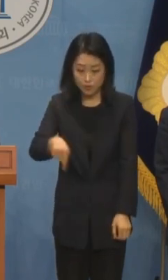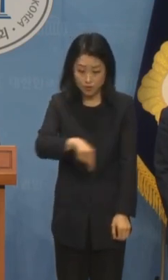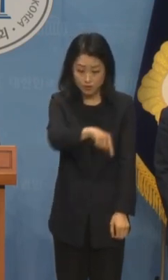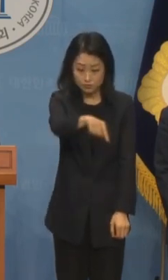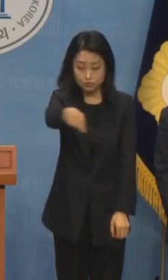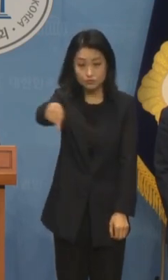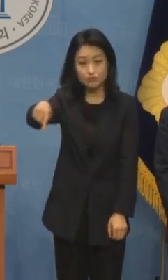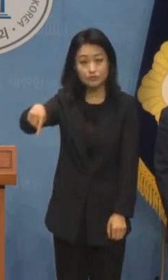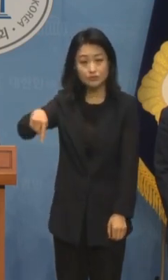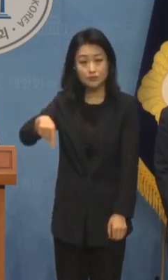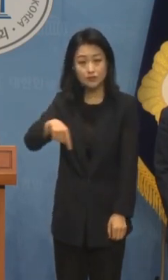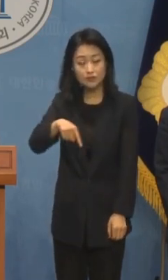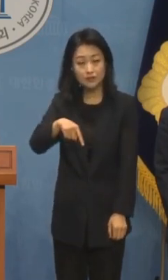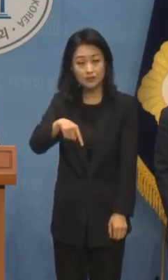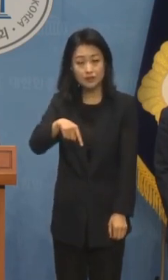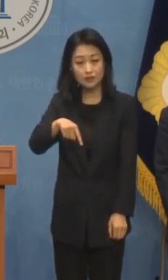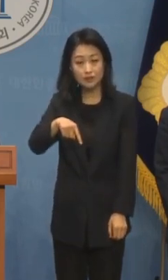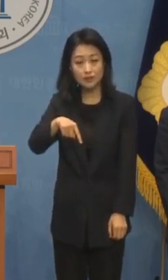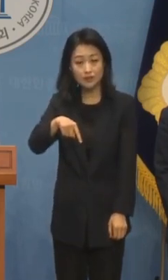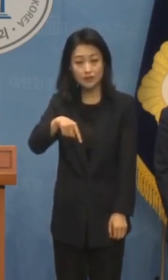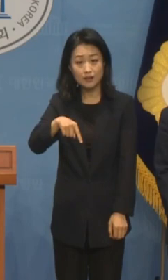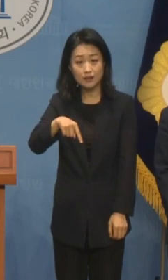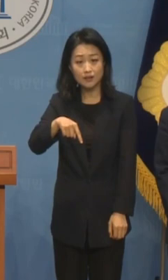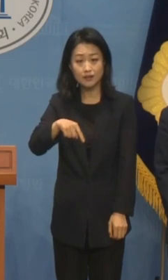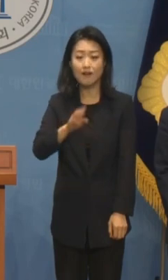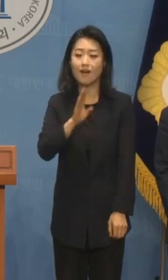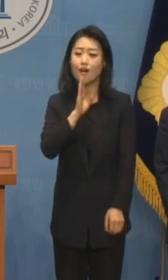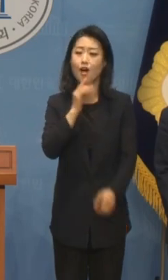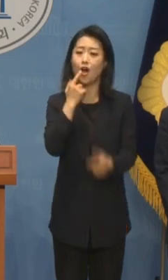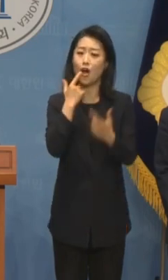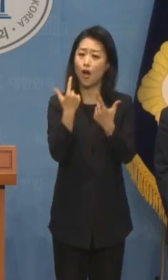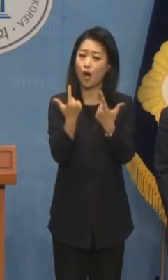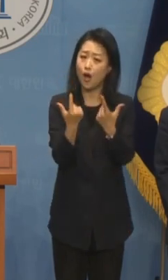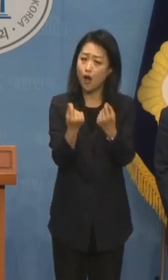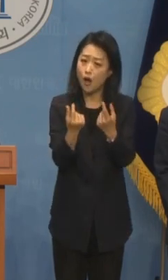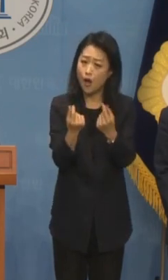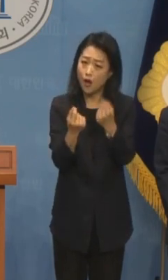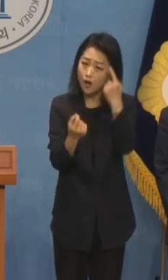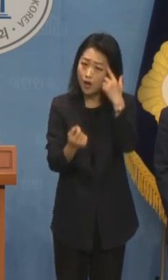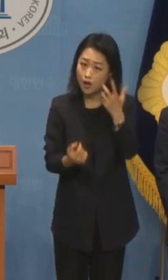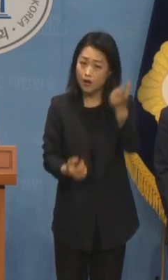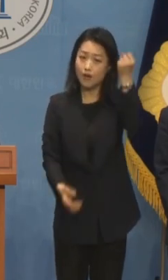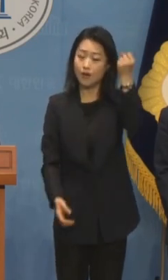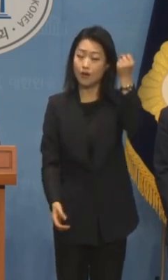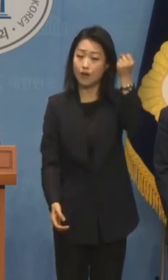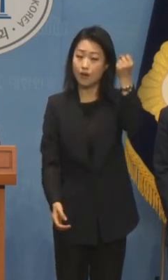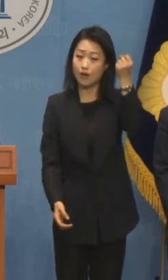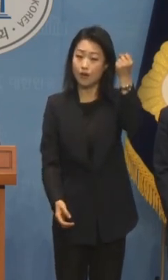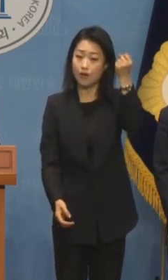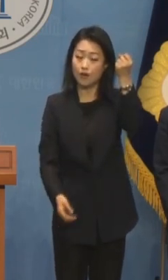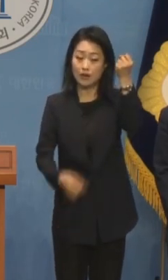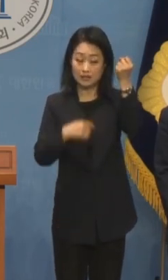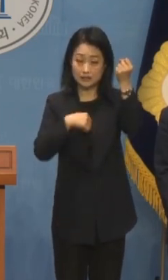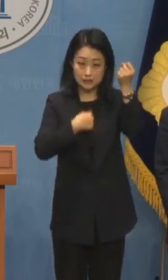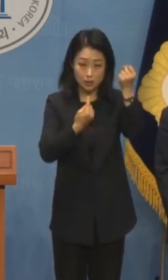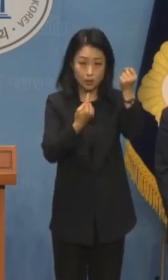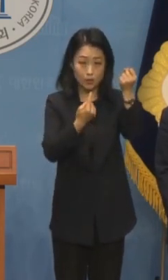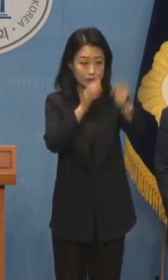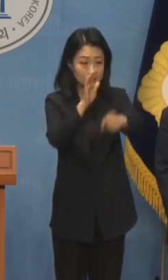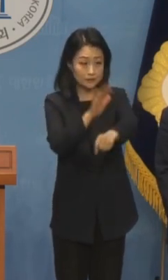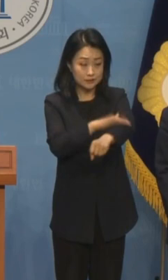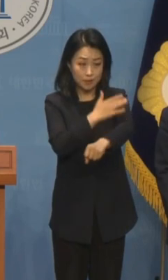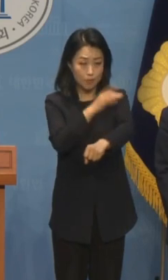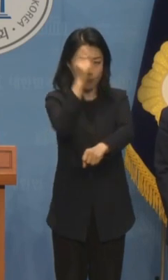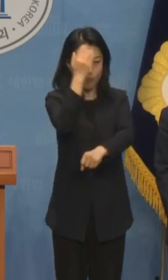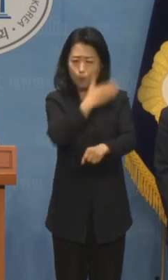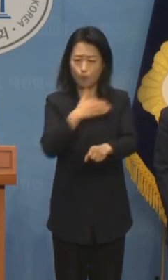현장을 마치 정당화하는 듯한, 그래서 스스로가 무슨 짓을 하고